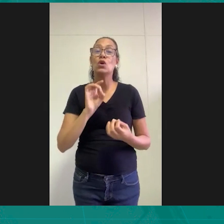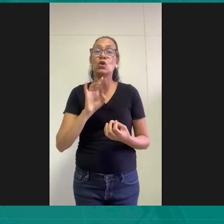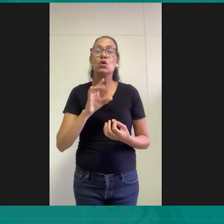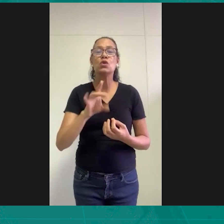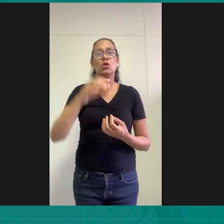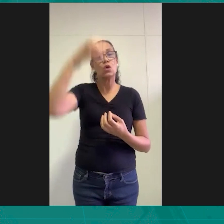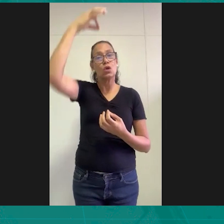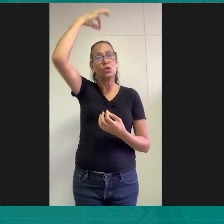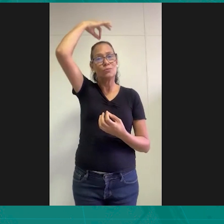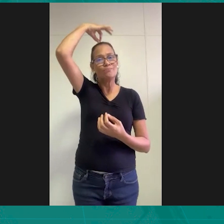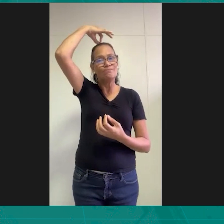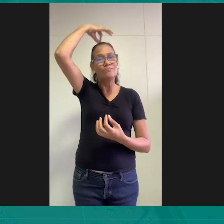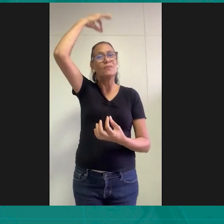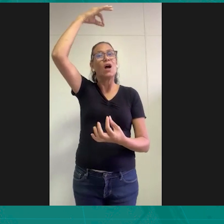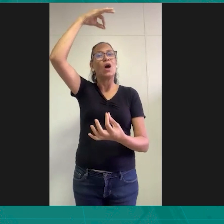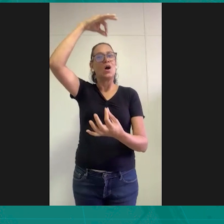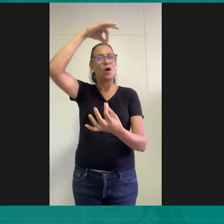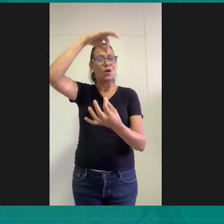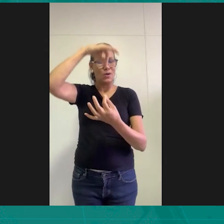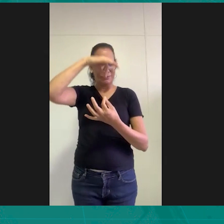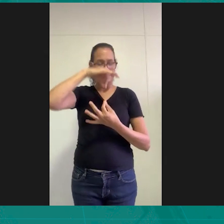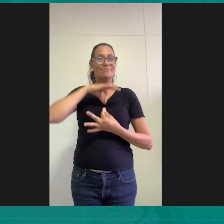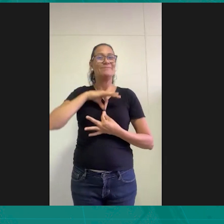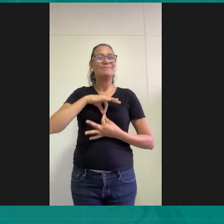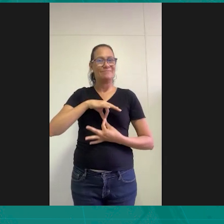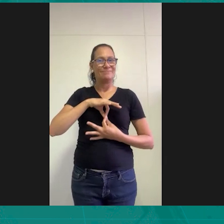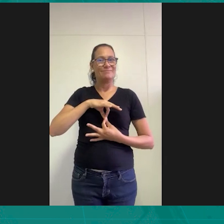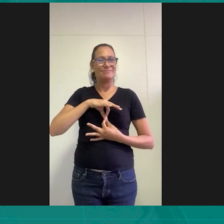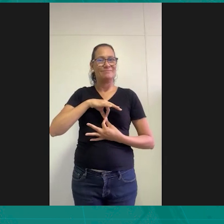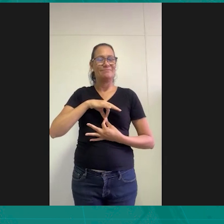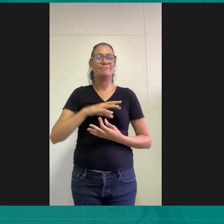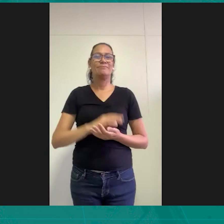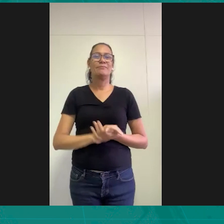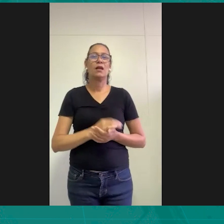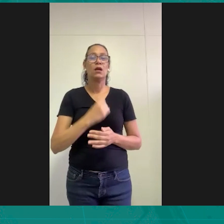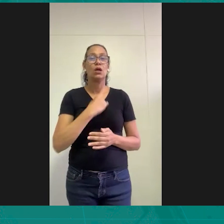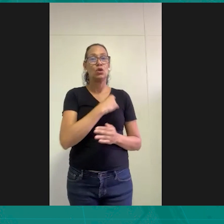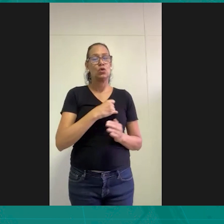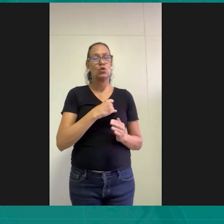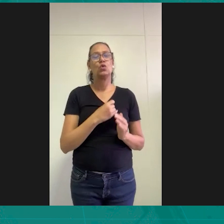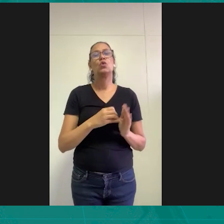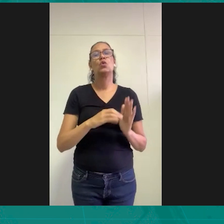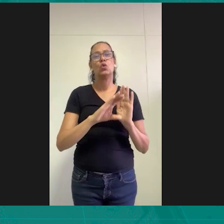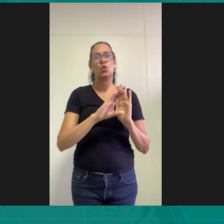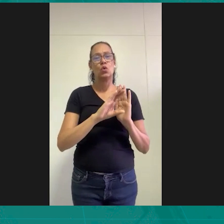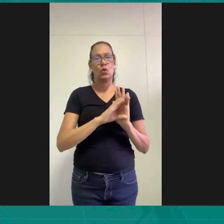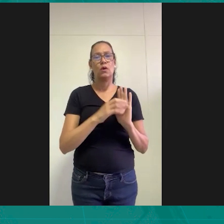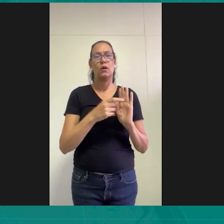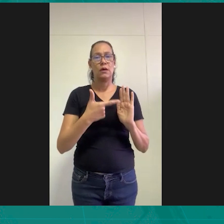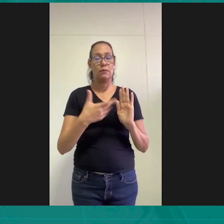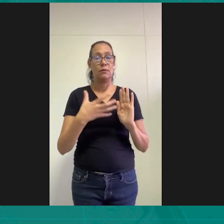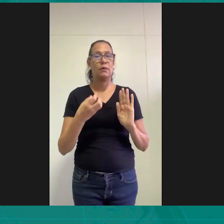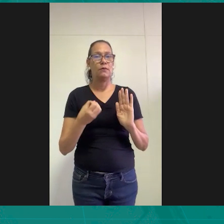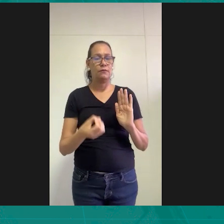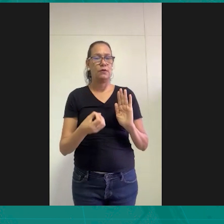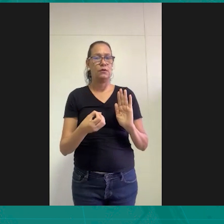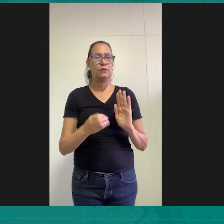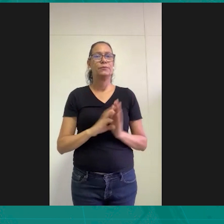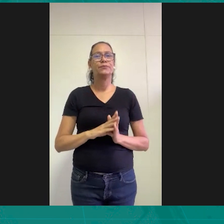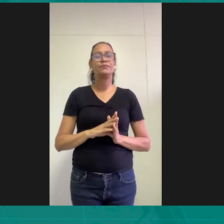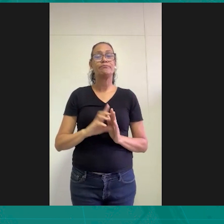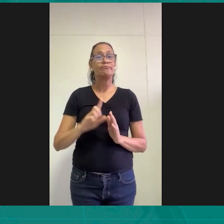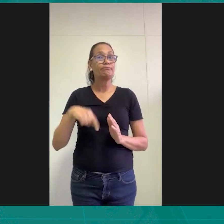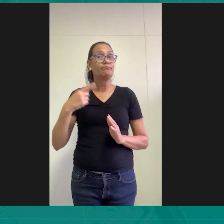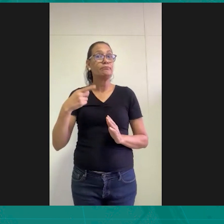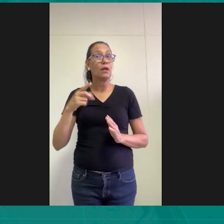seus discípulos. Em João capítulo 20, depois da ressurreição, Jesus apareceu no recinto onde